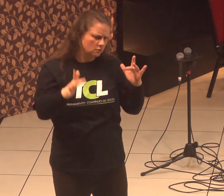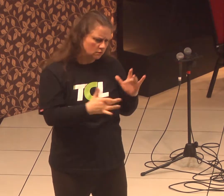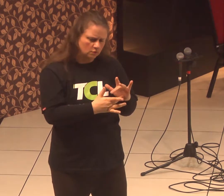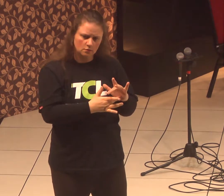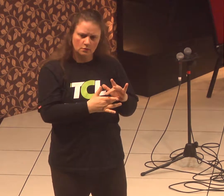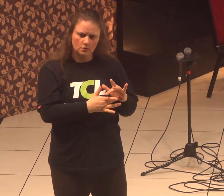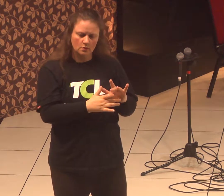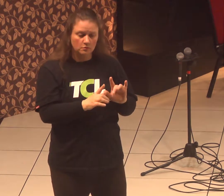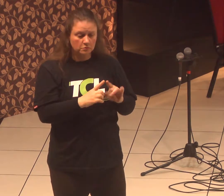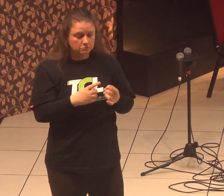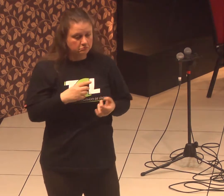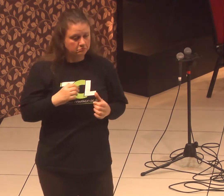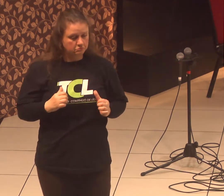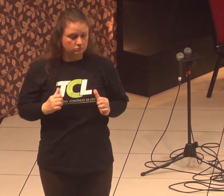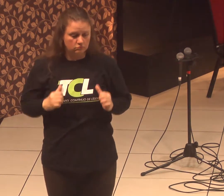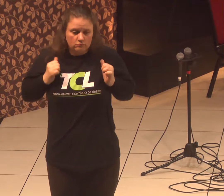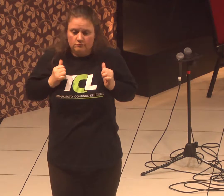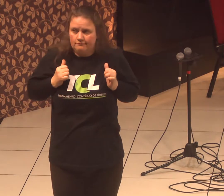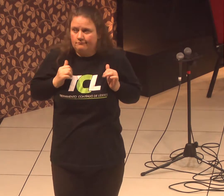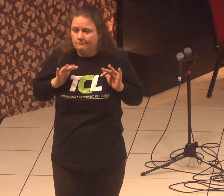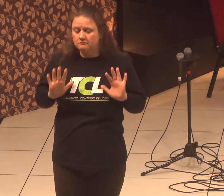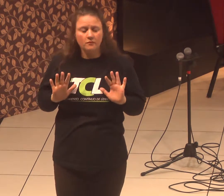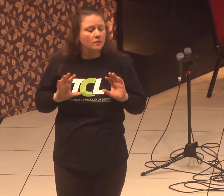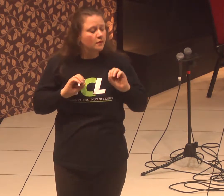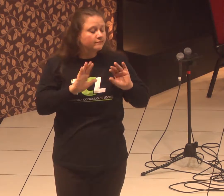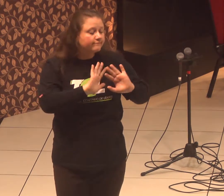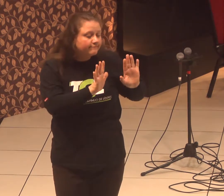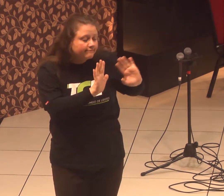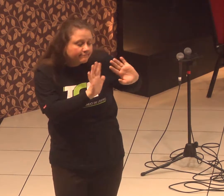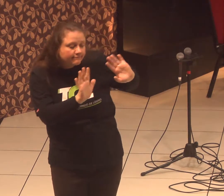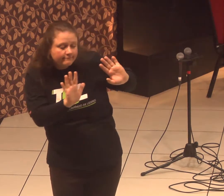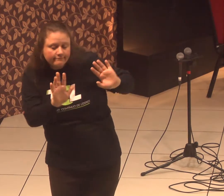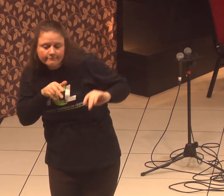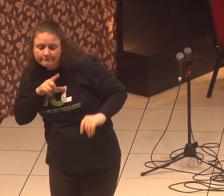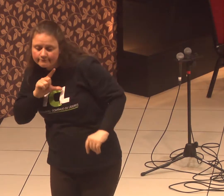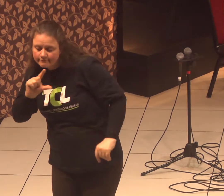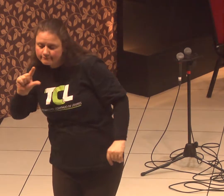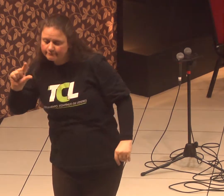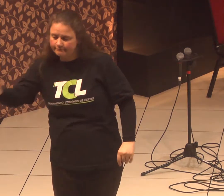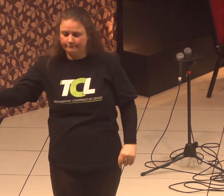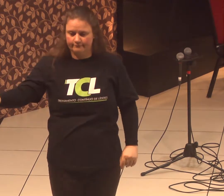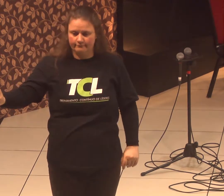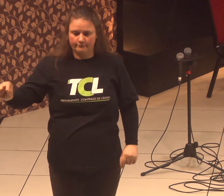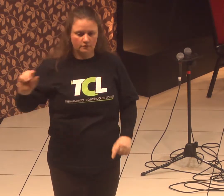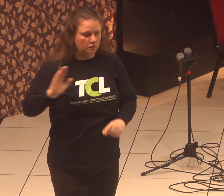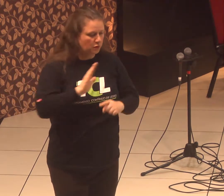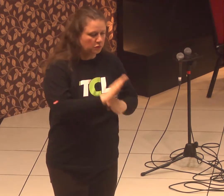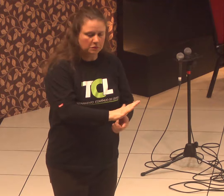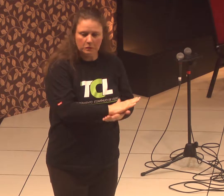mas a gente dá a voz do comando e fica por isso mesmo e vai embora, e não ajuda, não